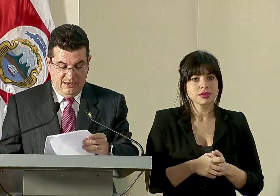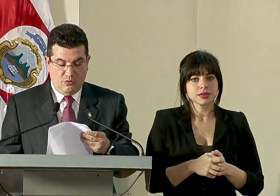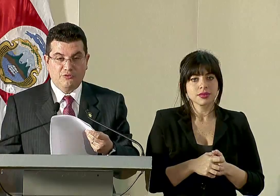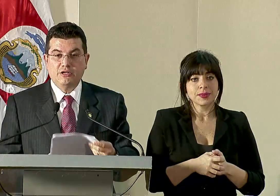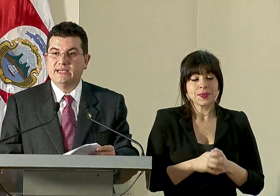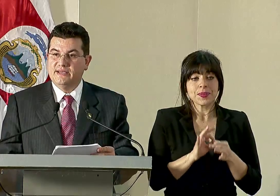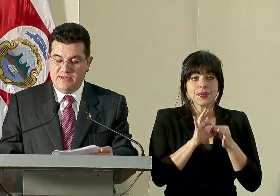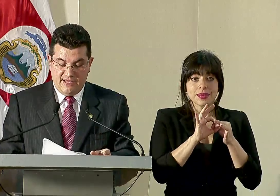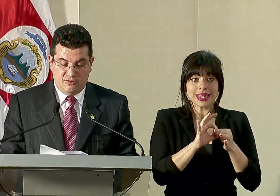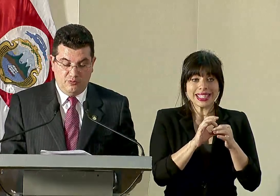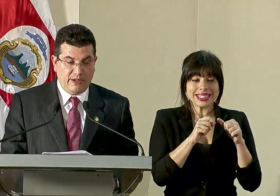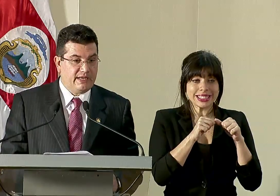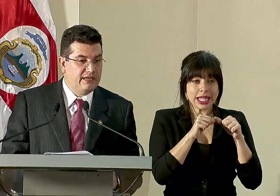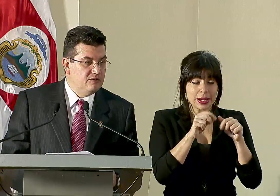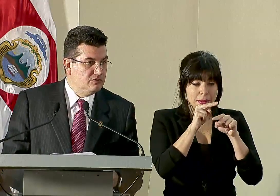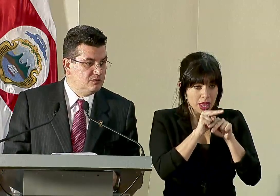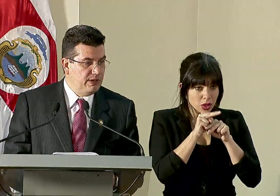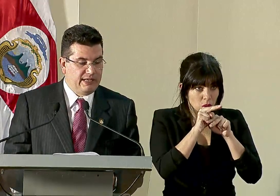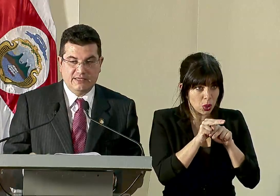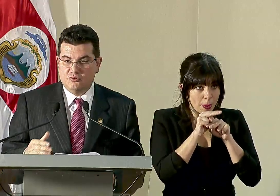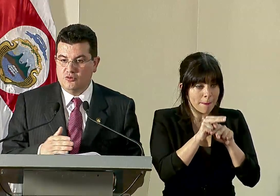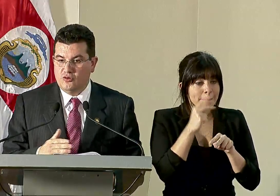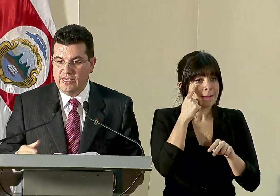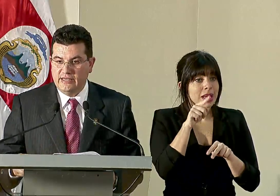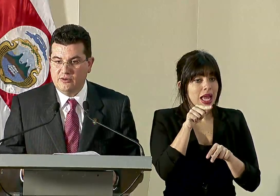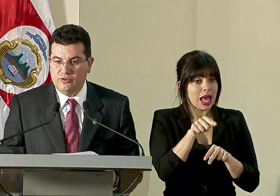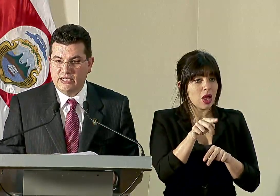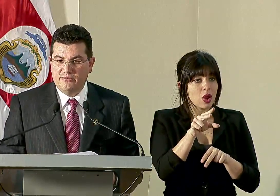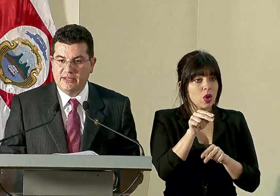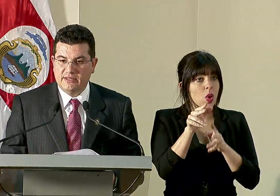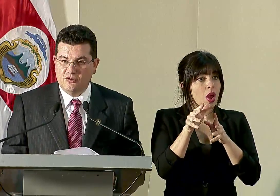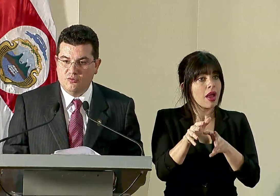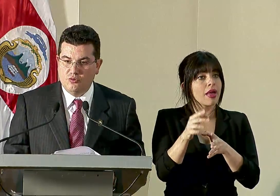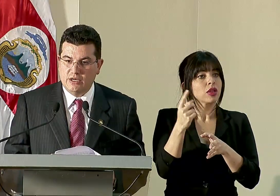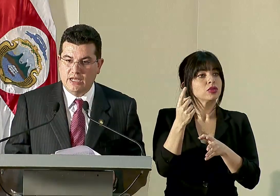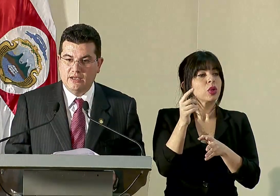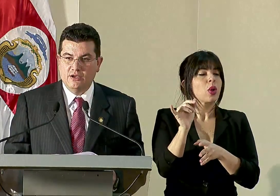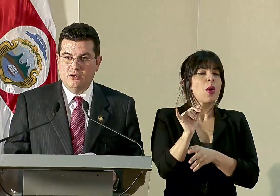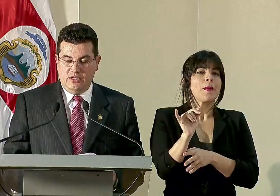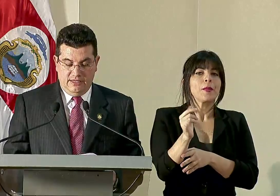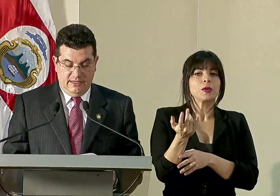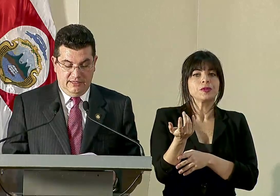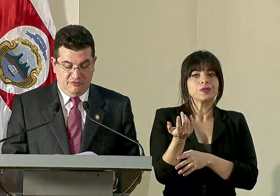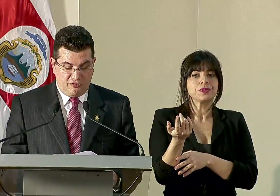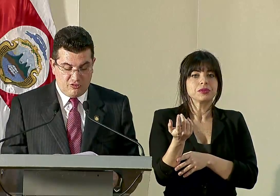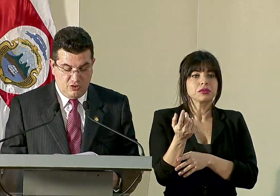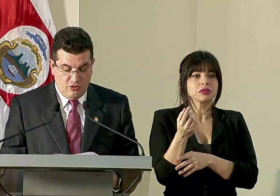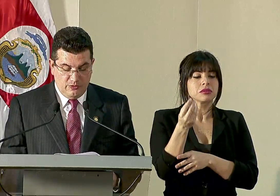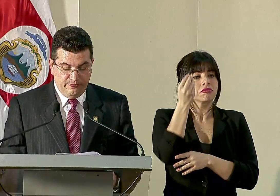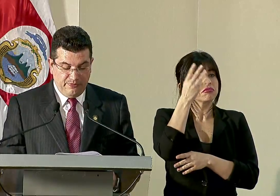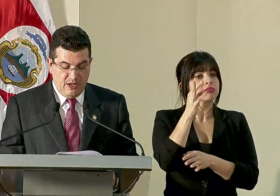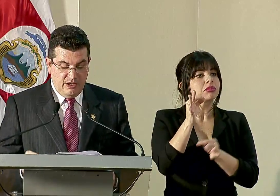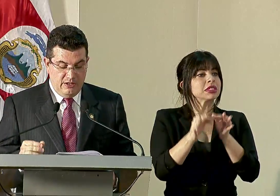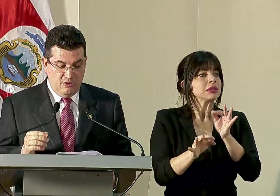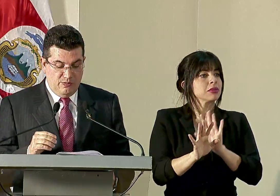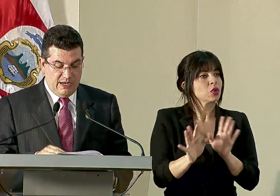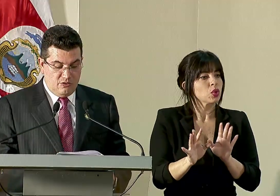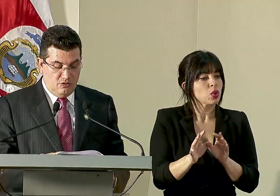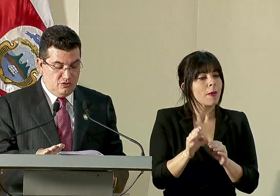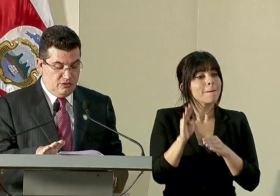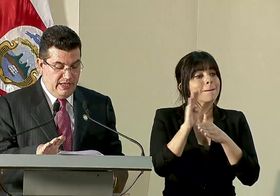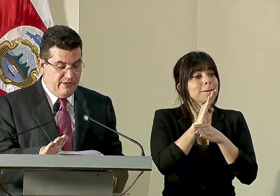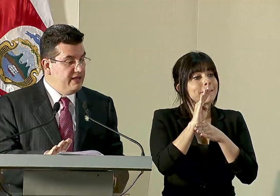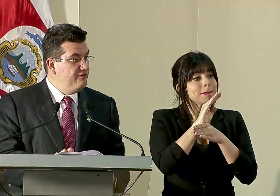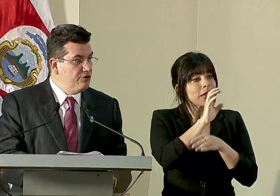En cuanto al seguimiento, para que esto no quede únicamente como una instrucción, los